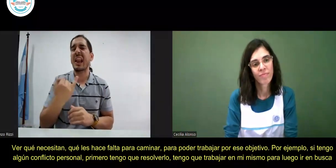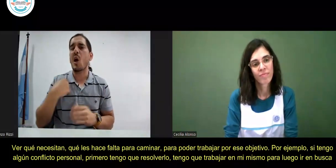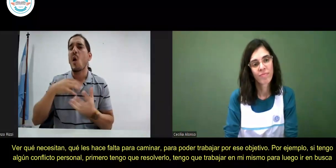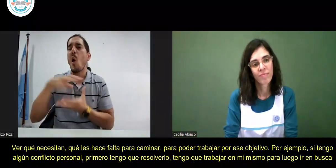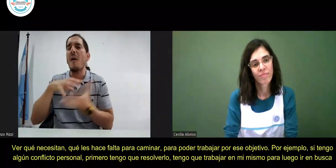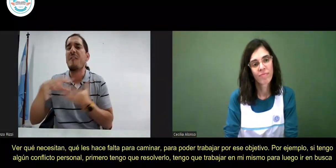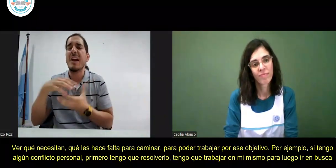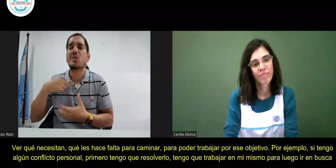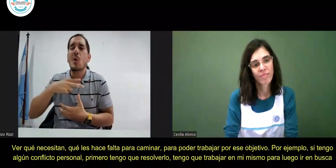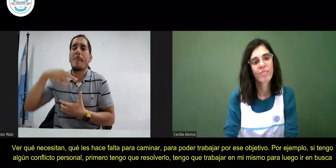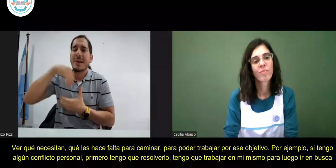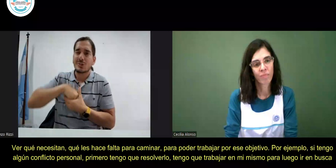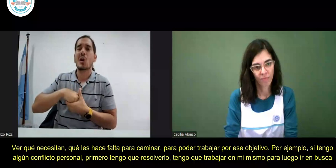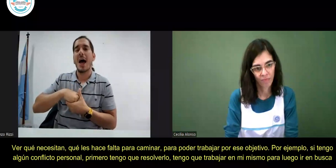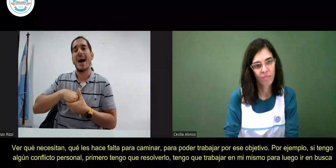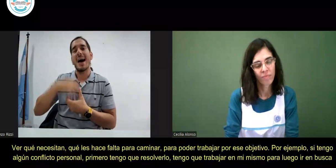personal,